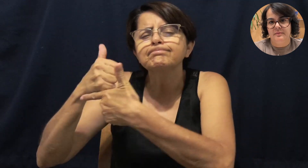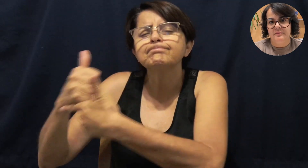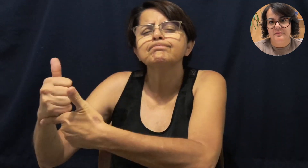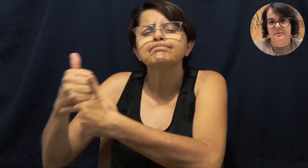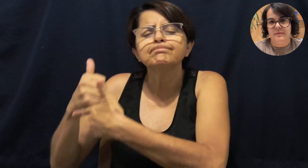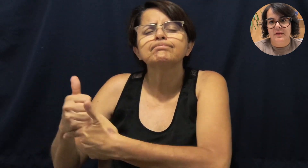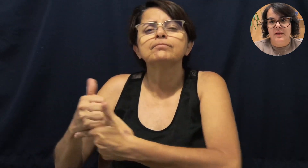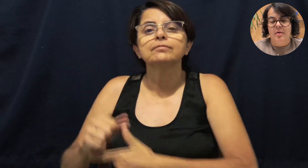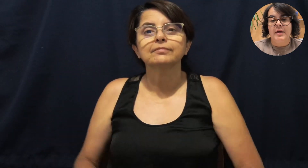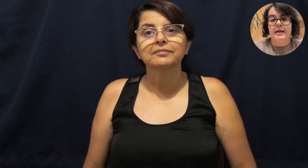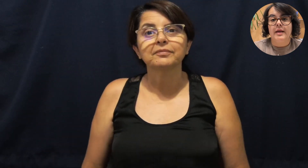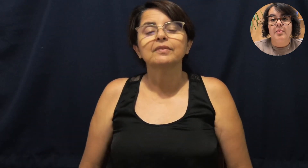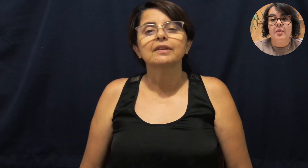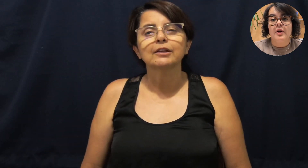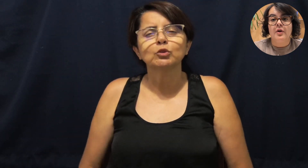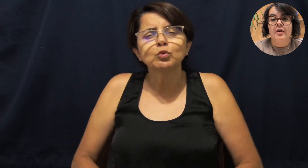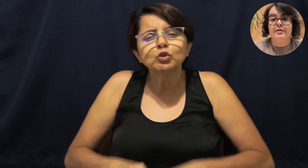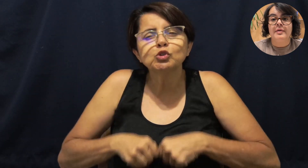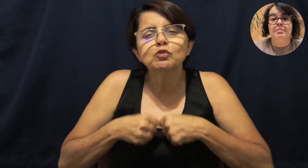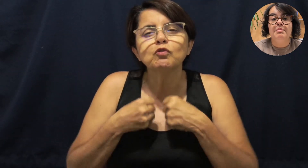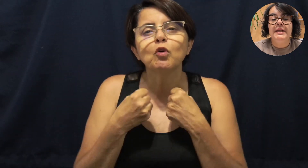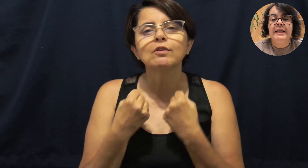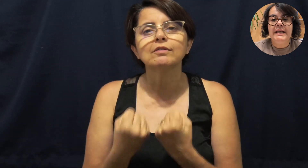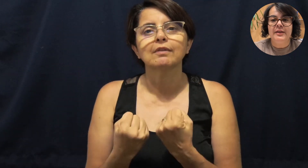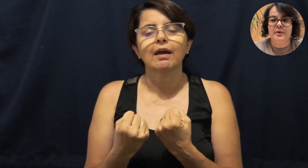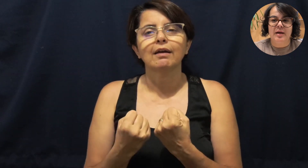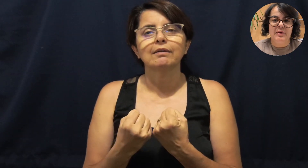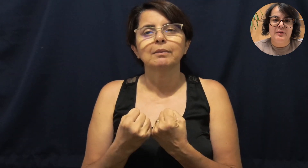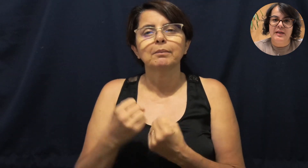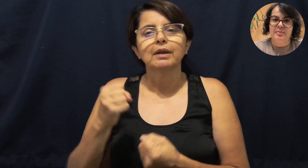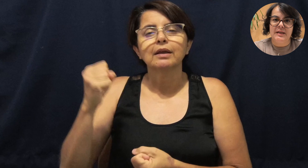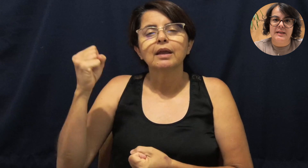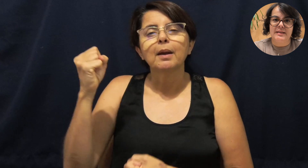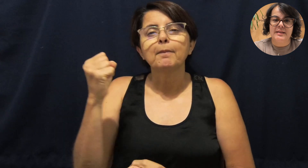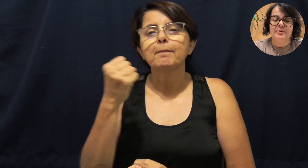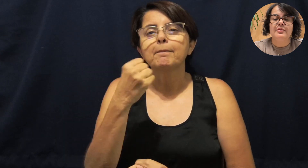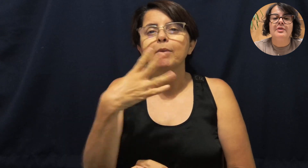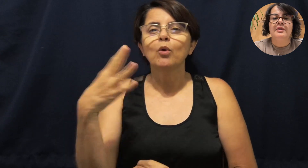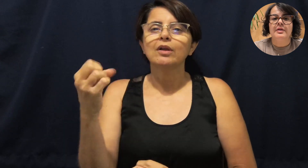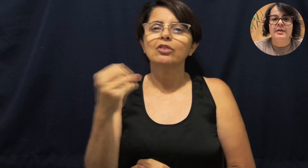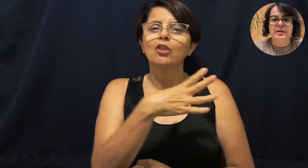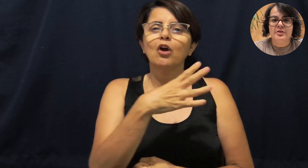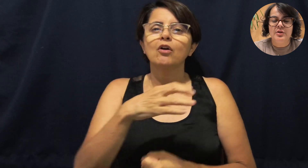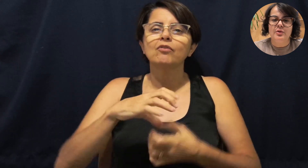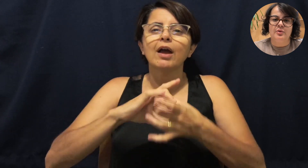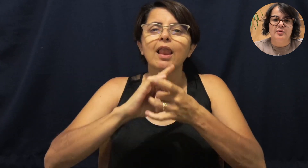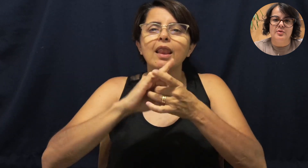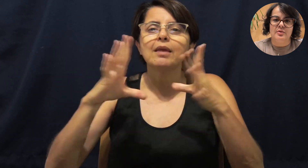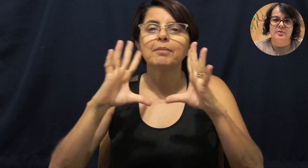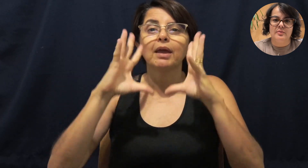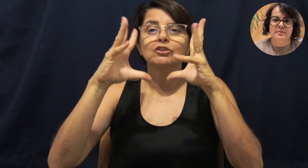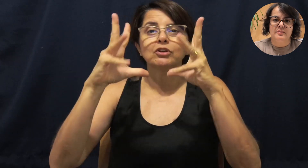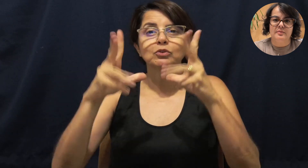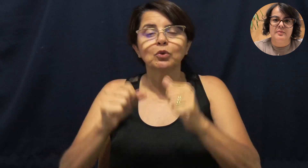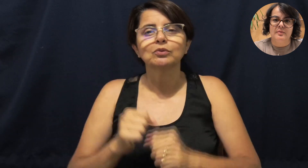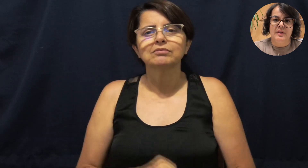bem, para que a boa nova brilhe no caminho da libertação de